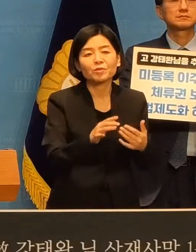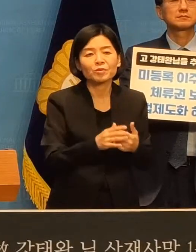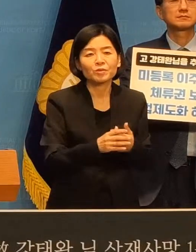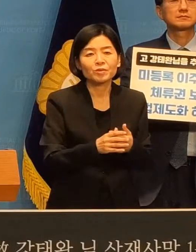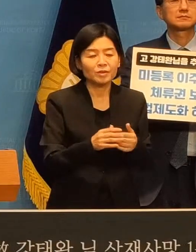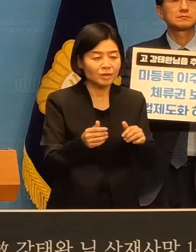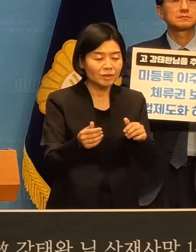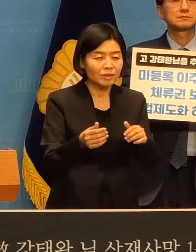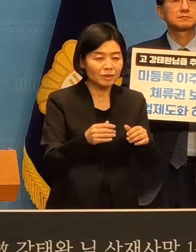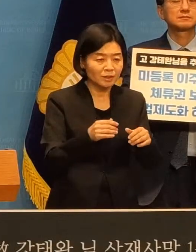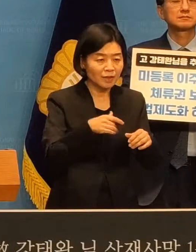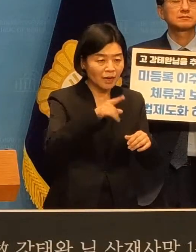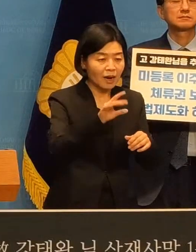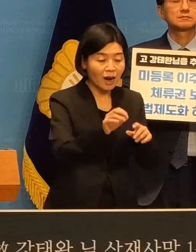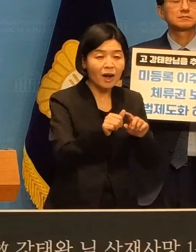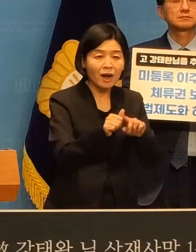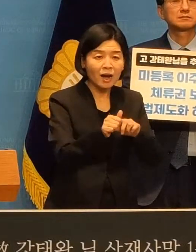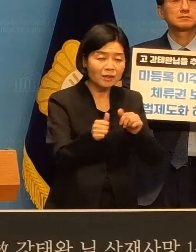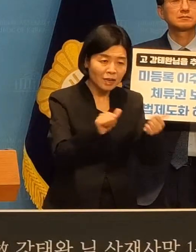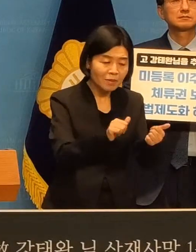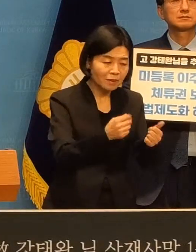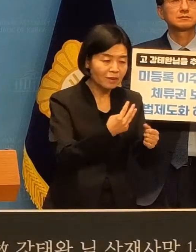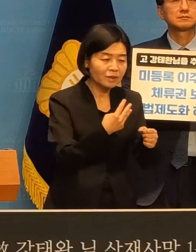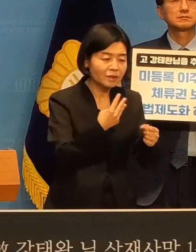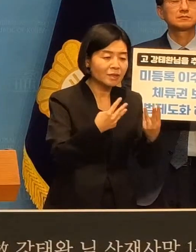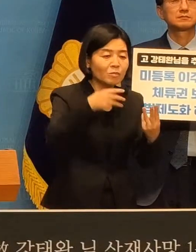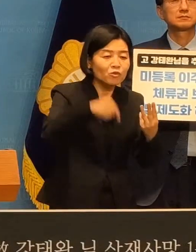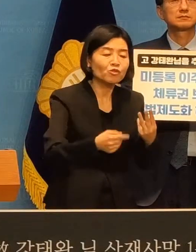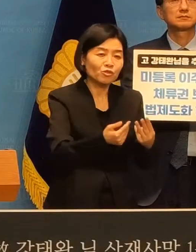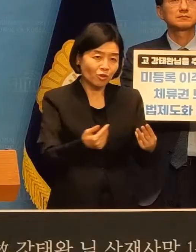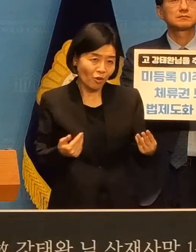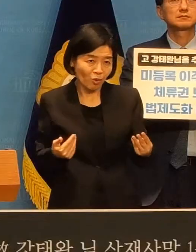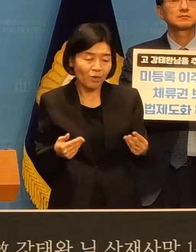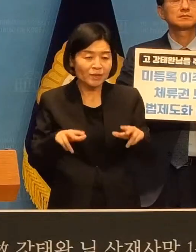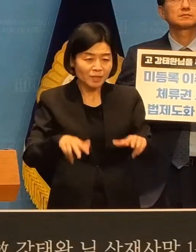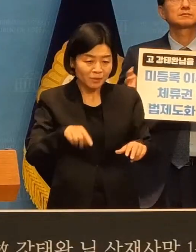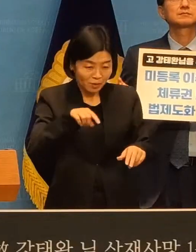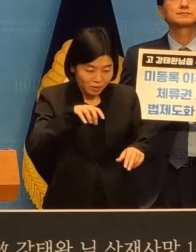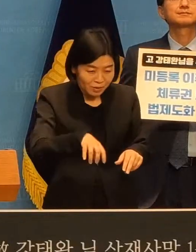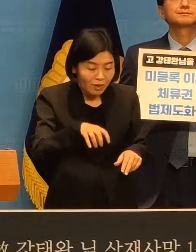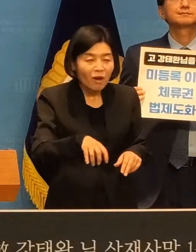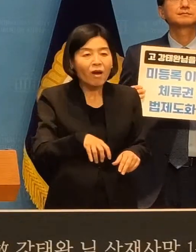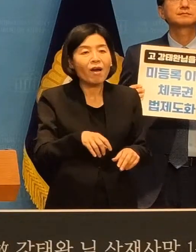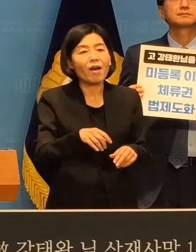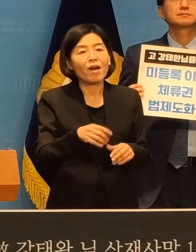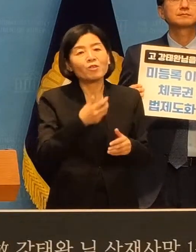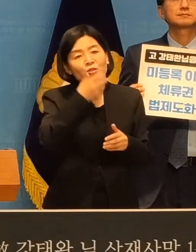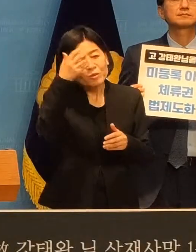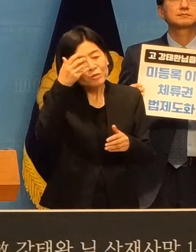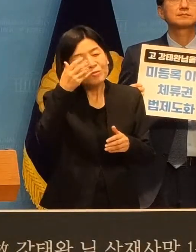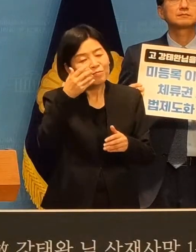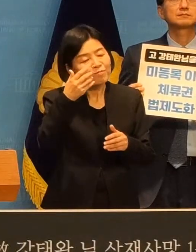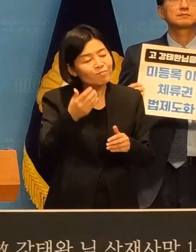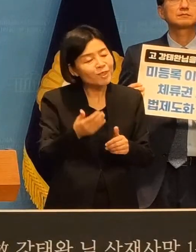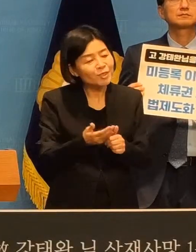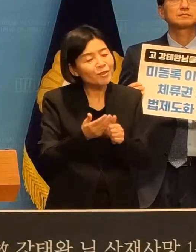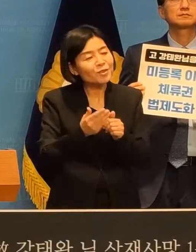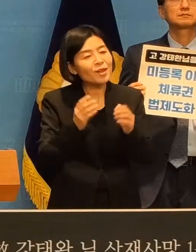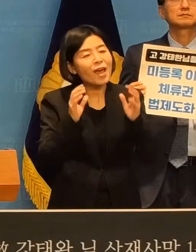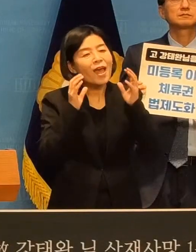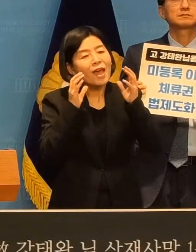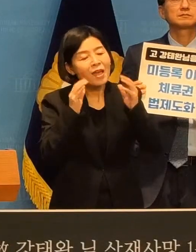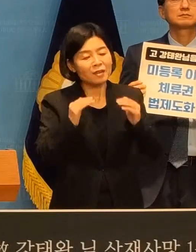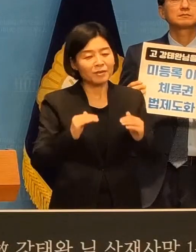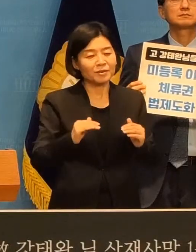전 Let Us Dream, 지금 여기서 꿈을 키우는 이주아동 영상 촬영을 통해 이주아동의 체류권 보장을